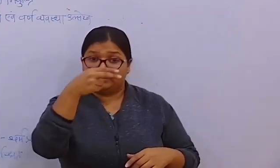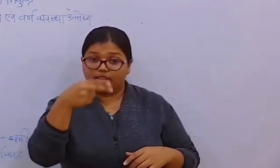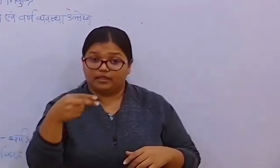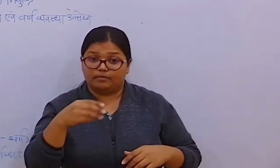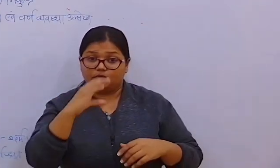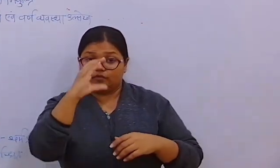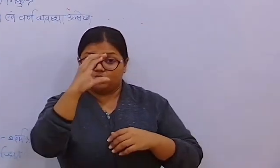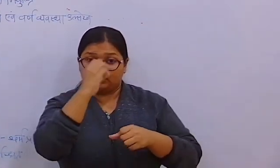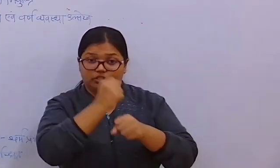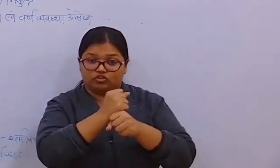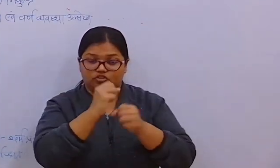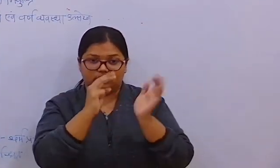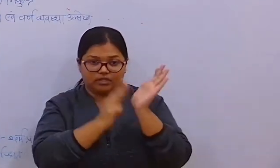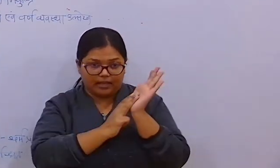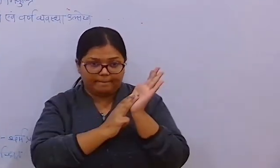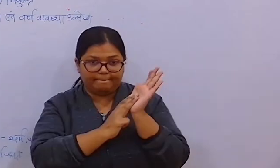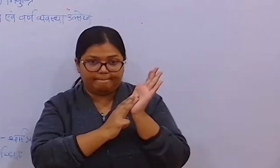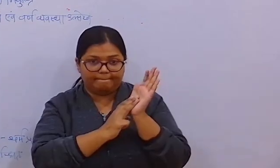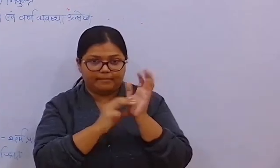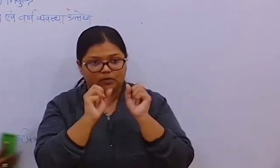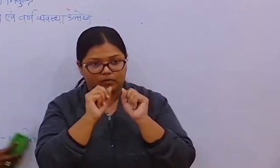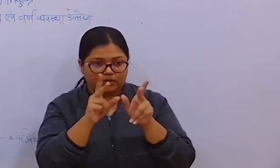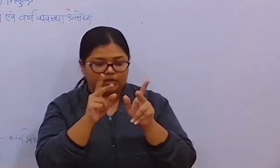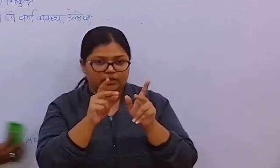मैं लिखाते भी जा रहा हूं, बोलते भी जा रहा हूं,